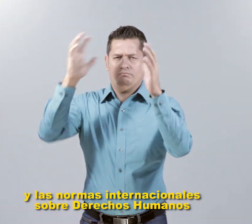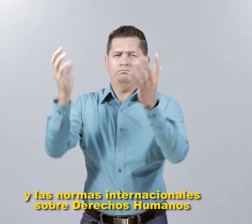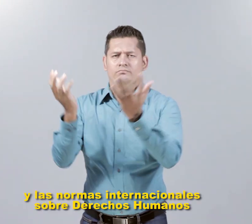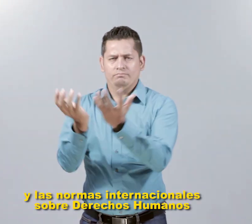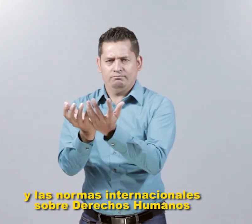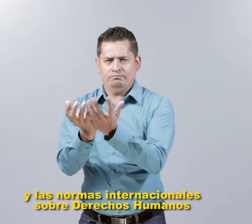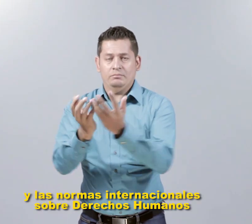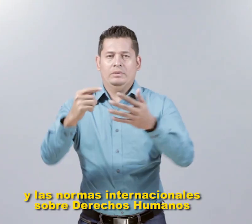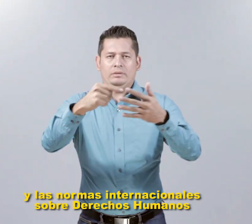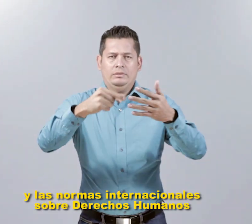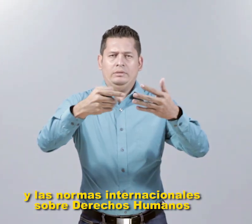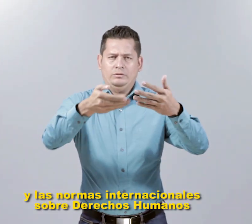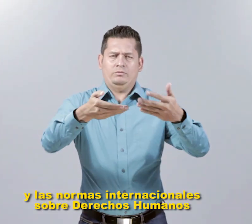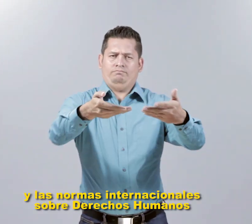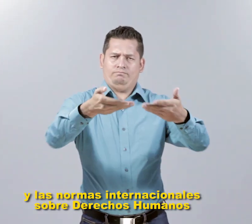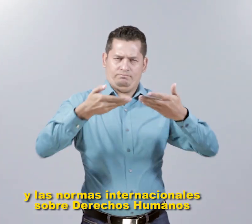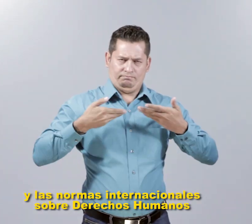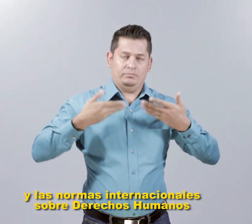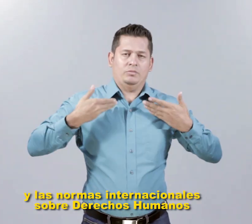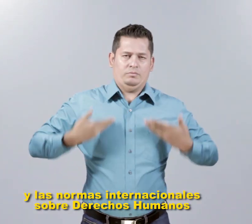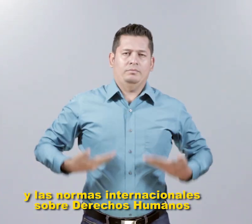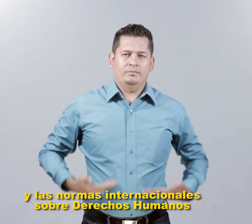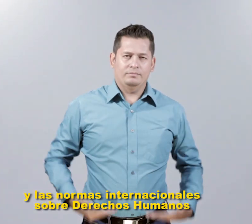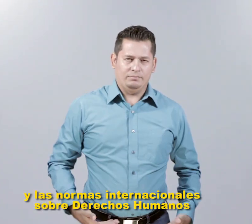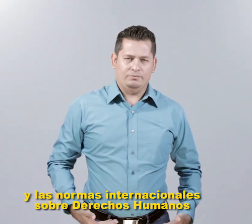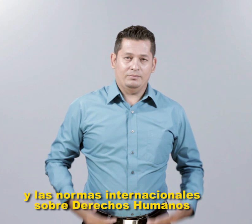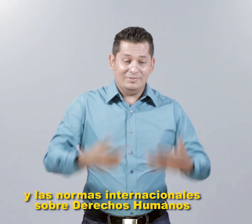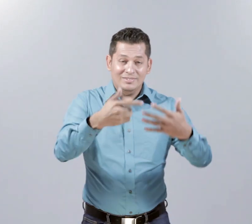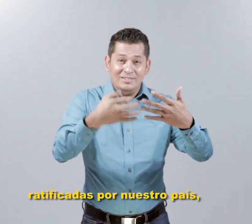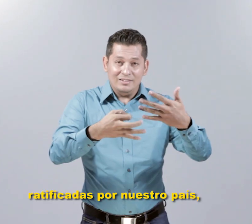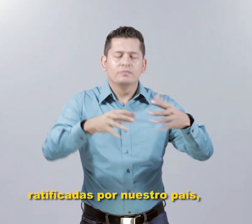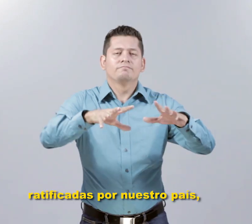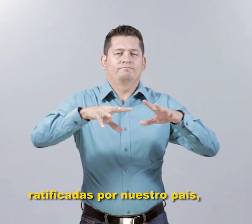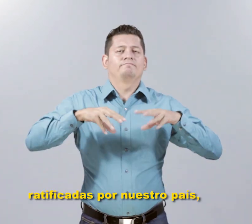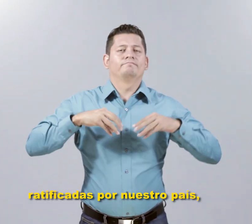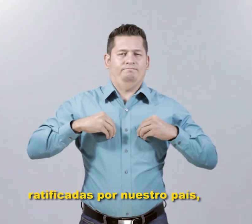las normas internacionales sobre derechos humanos ratificadas por nuestro país.